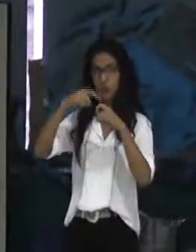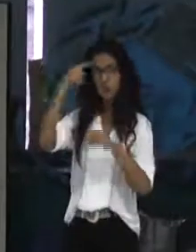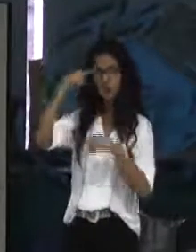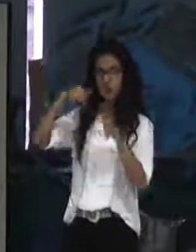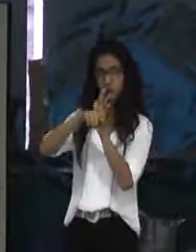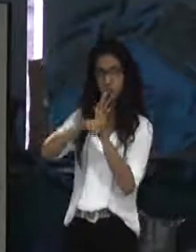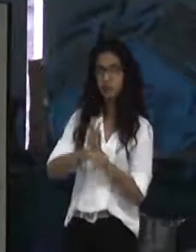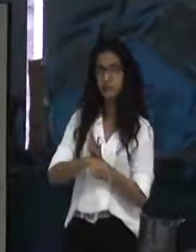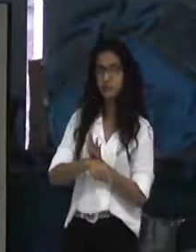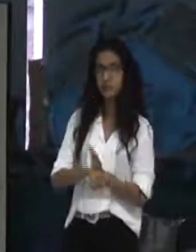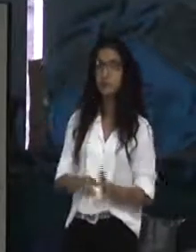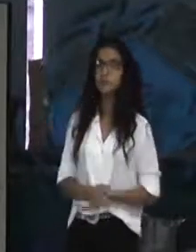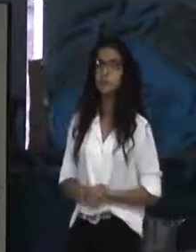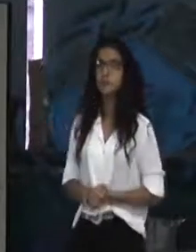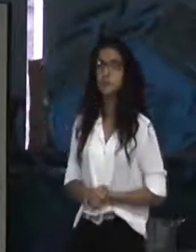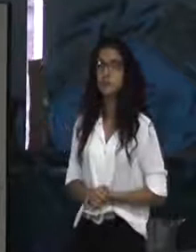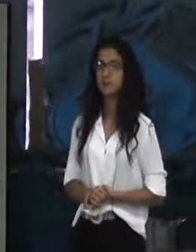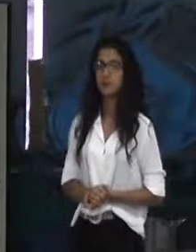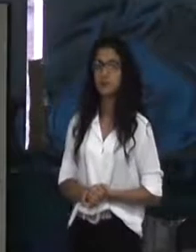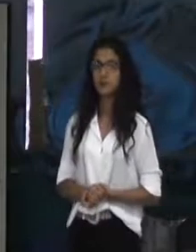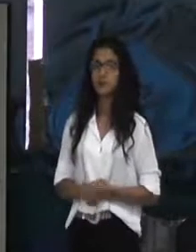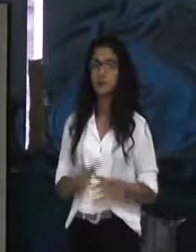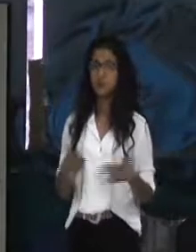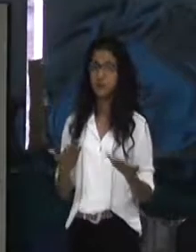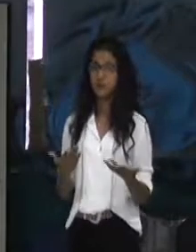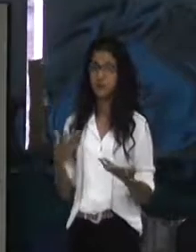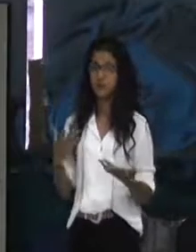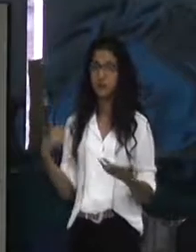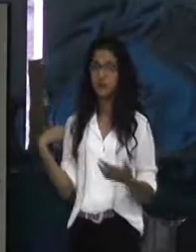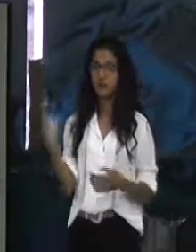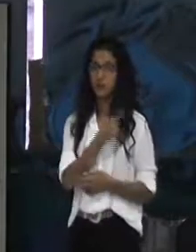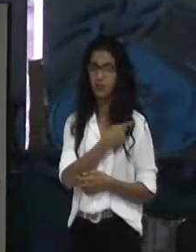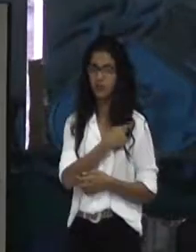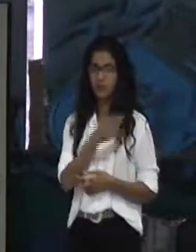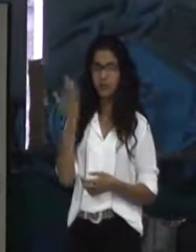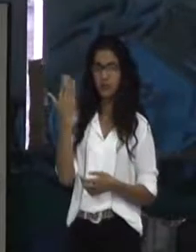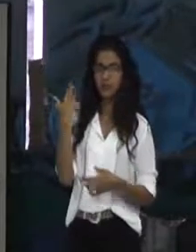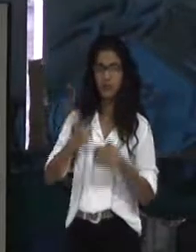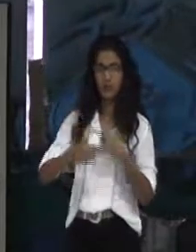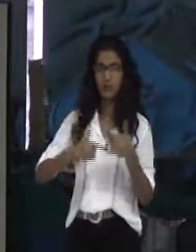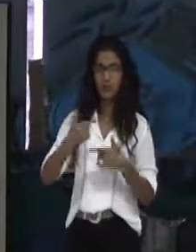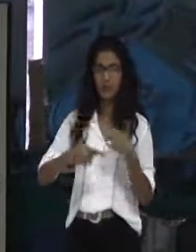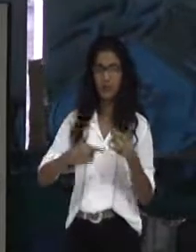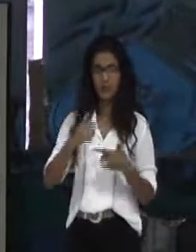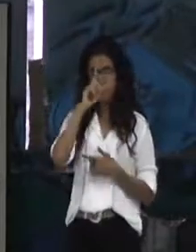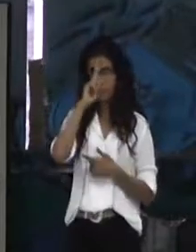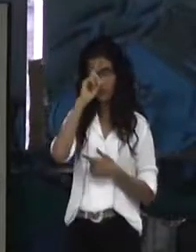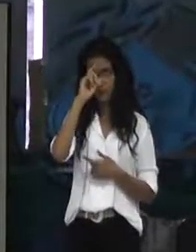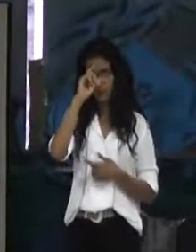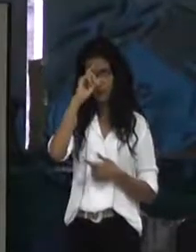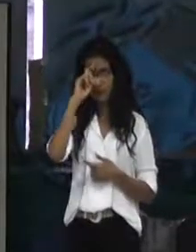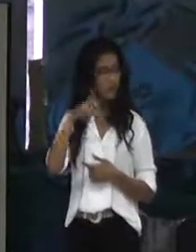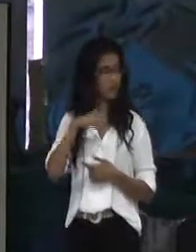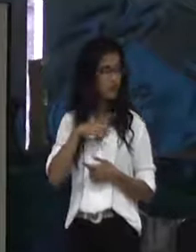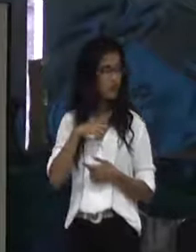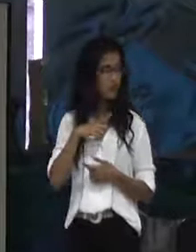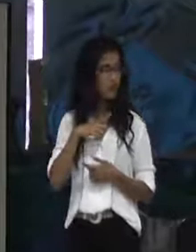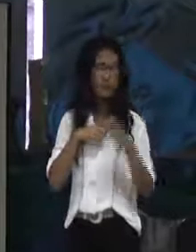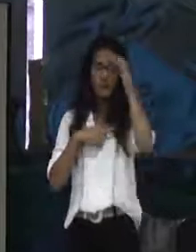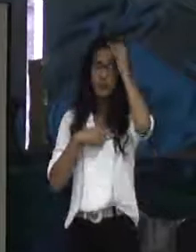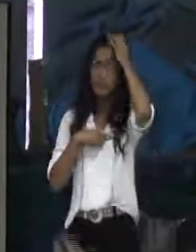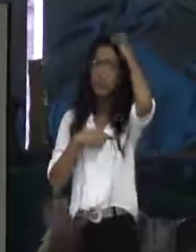É essa preocupação, nós funcionários do Hospital Geral Luiz Vina Filho, continuamos querendo compartilhar.